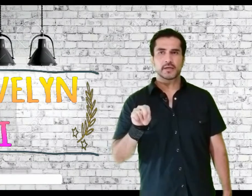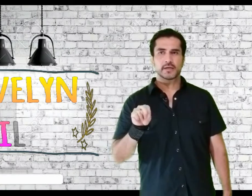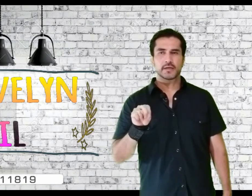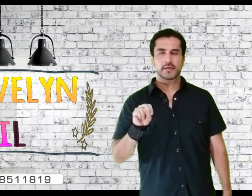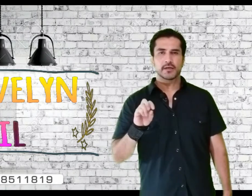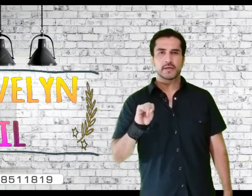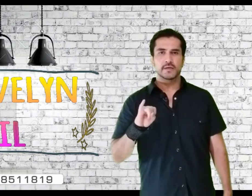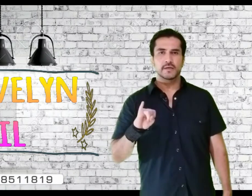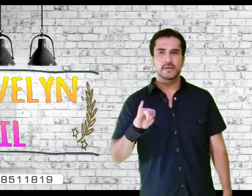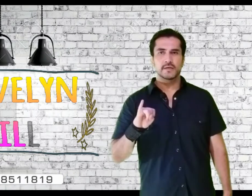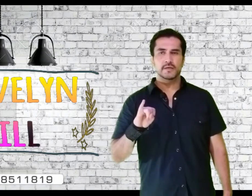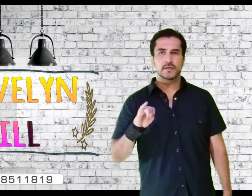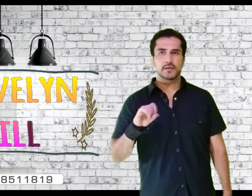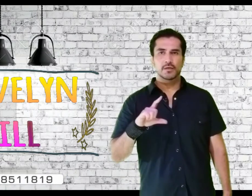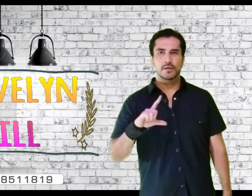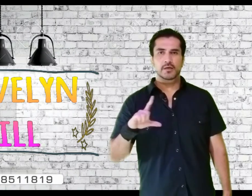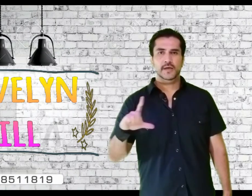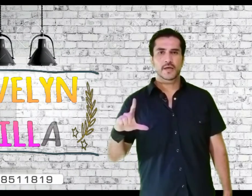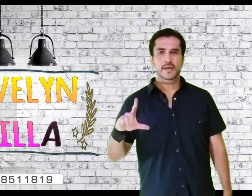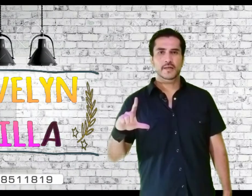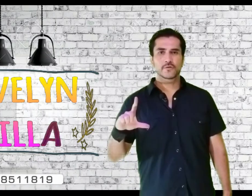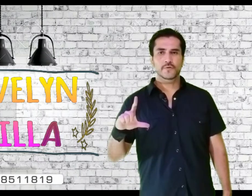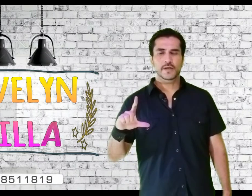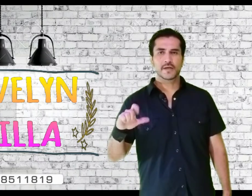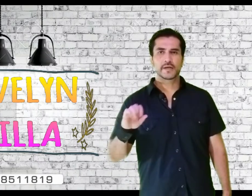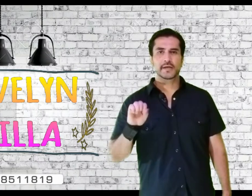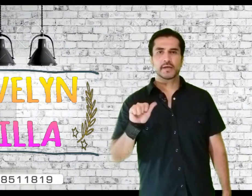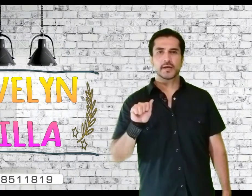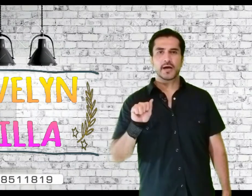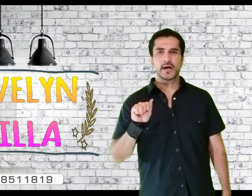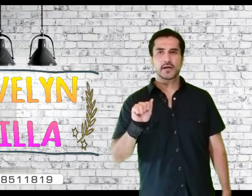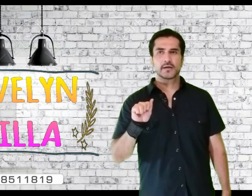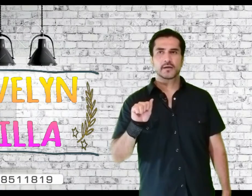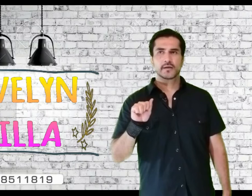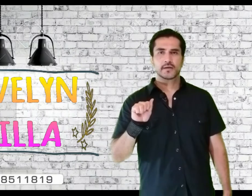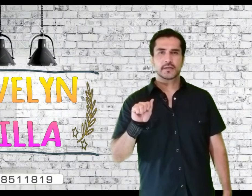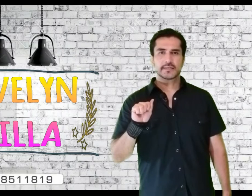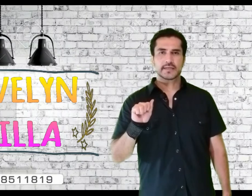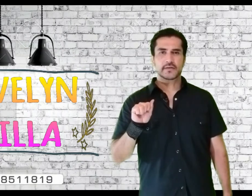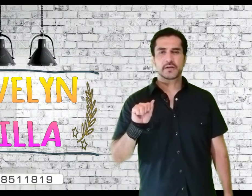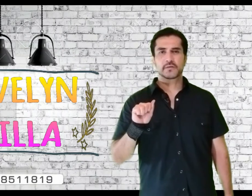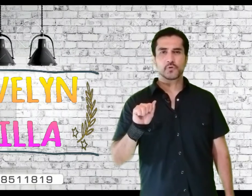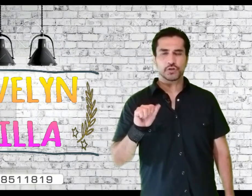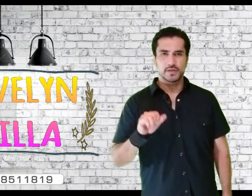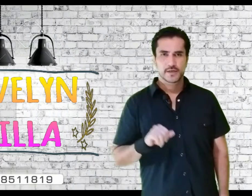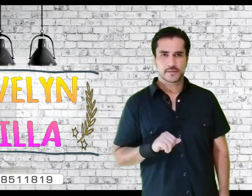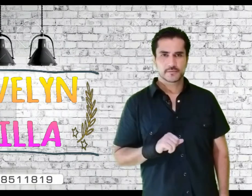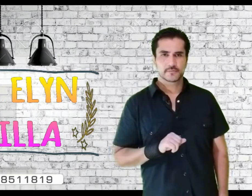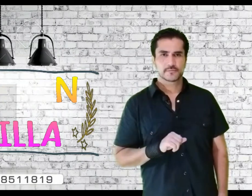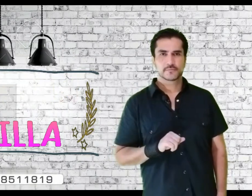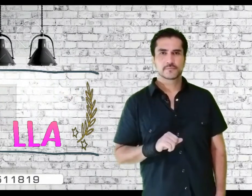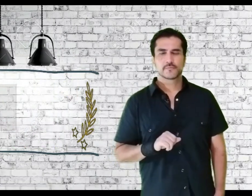N, I, L, doble L, A. Miss Evelyn Bonilla.